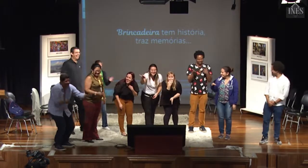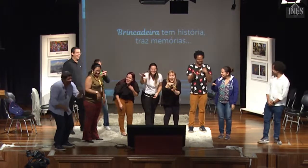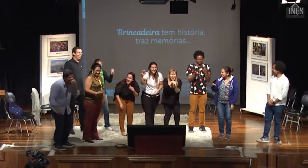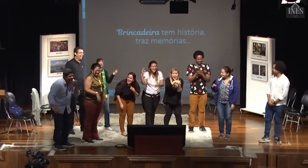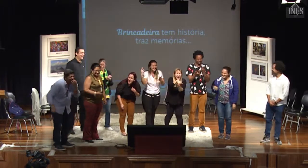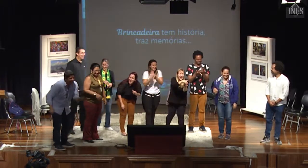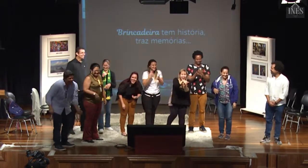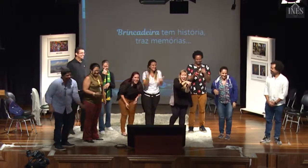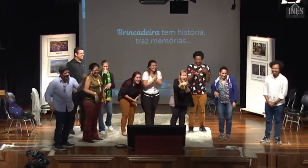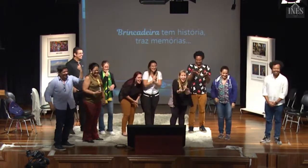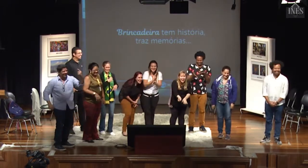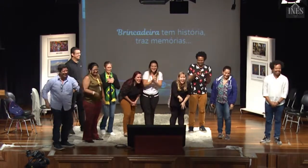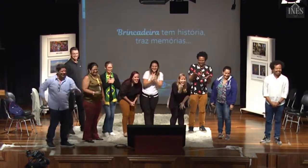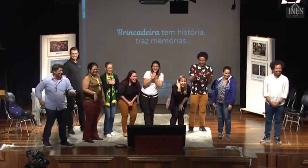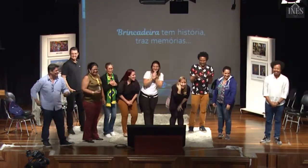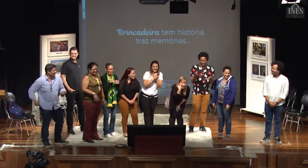da moto? Como assim, gente?